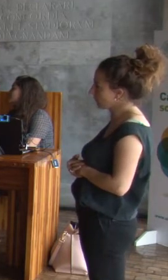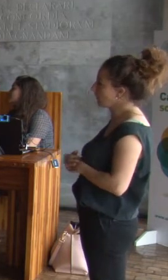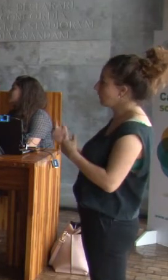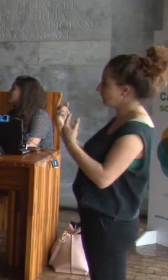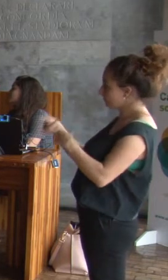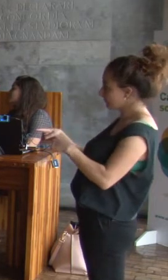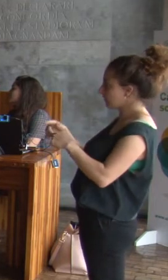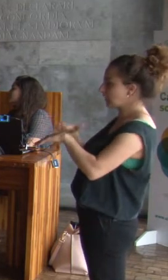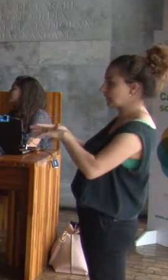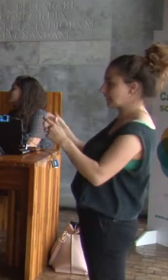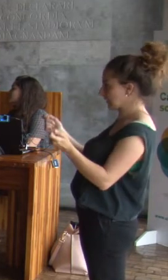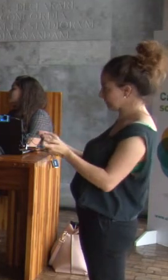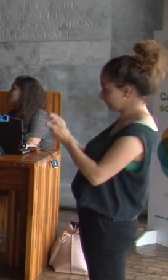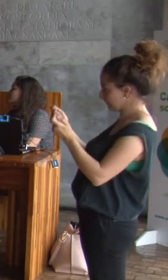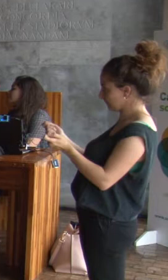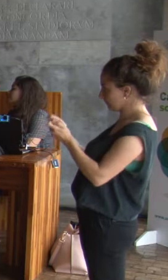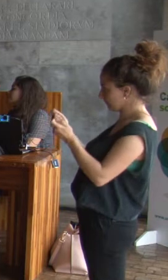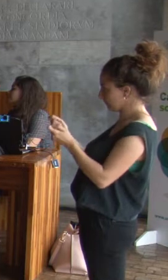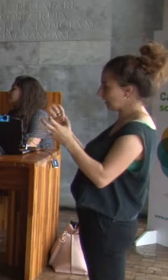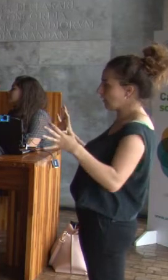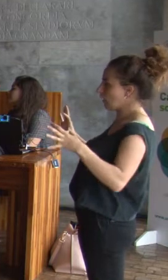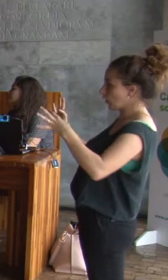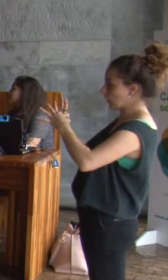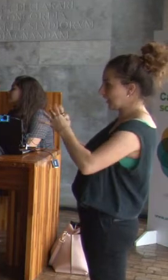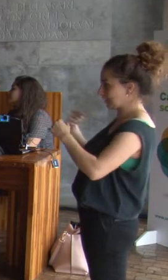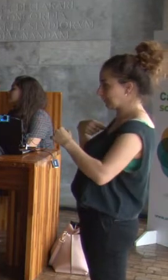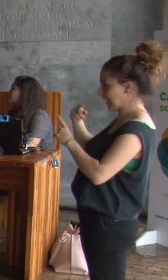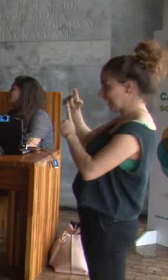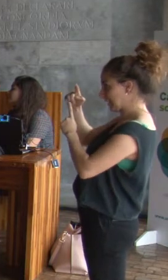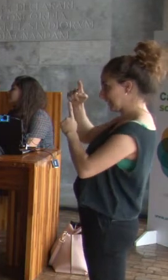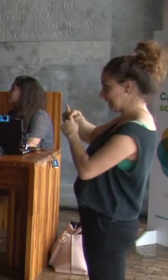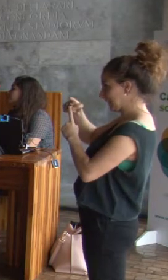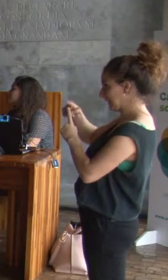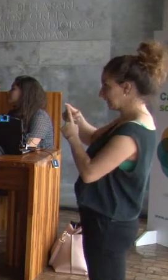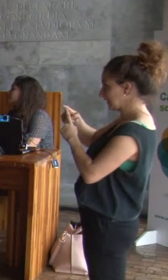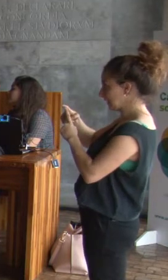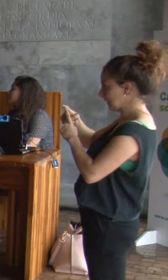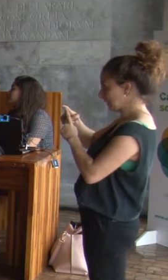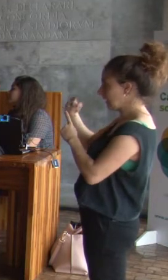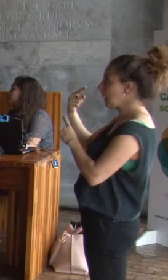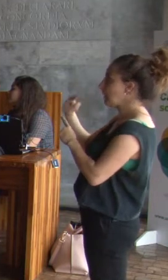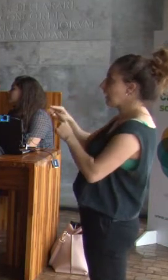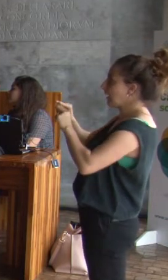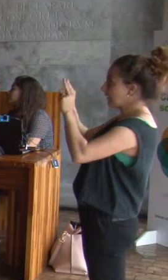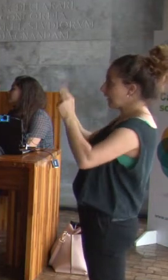Questa esperienza di stage è anche collegata alla mia tesi interdisciplinare per l'International College, che